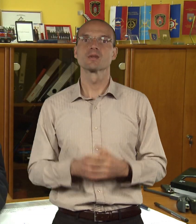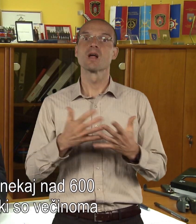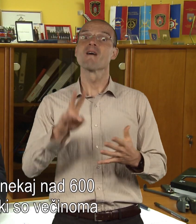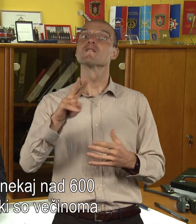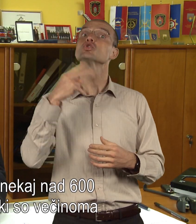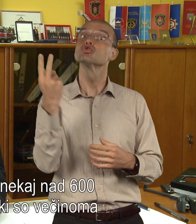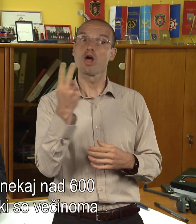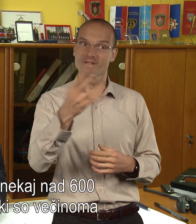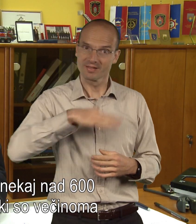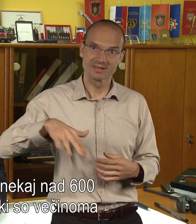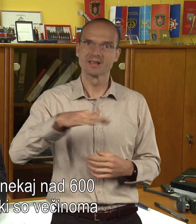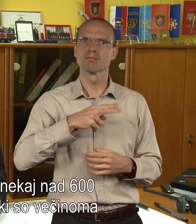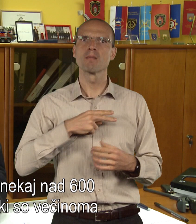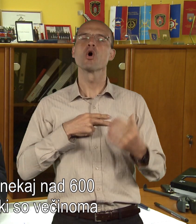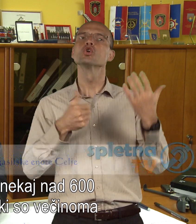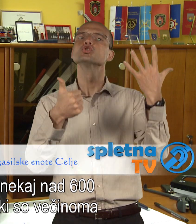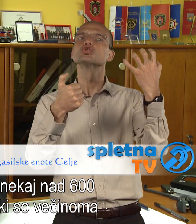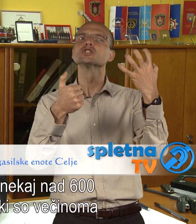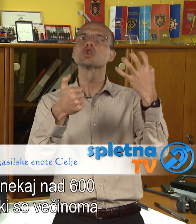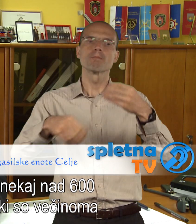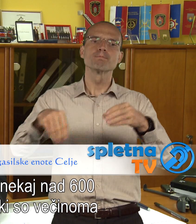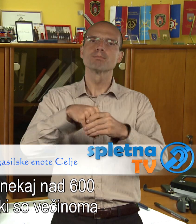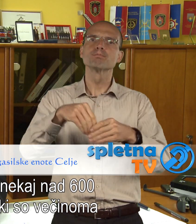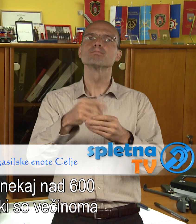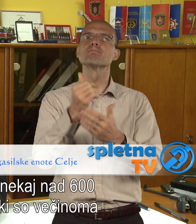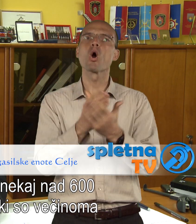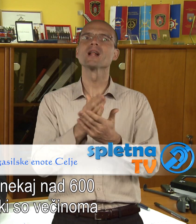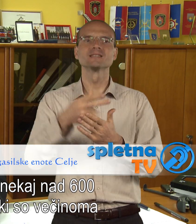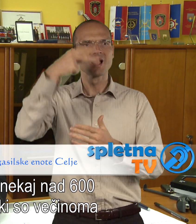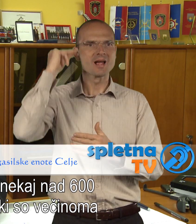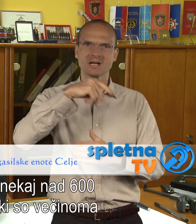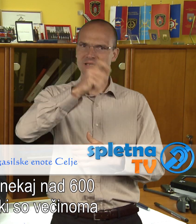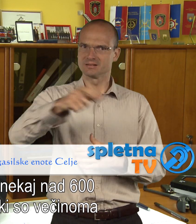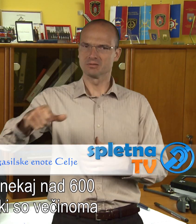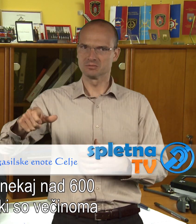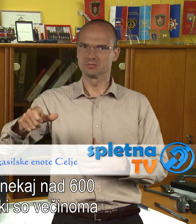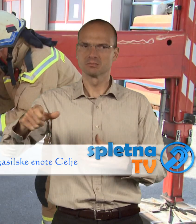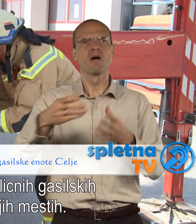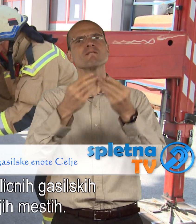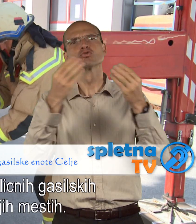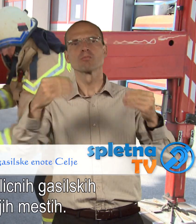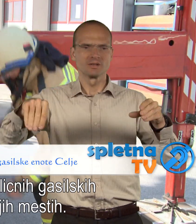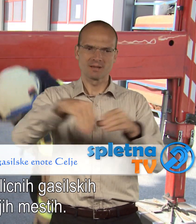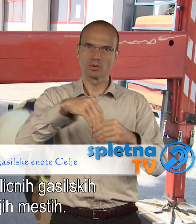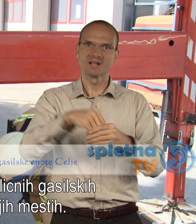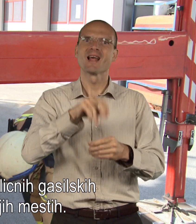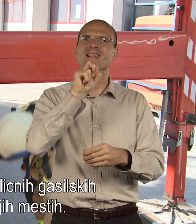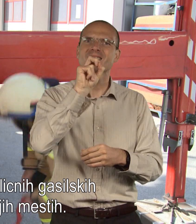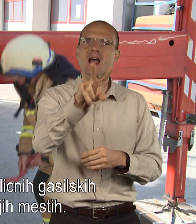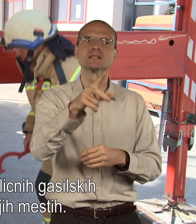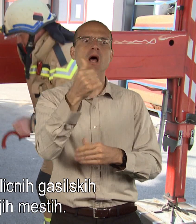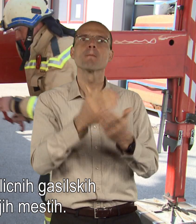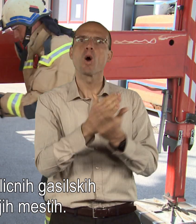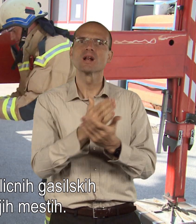Mi imamo v Sloveniji nekaj nad 600 poklicnih gasilcev in so večinoma zaposleni v 13